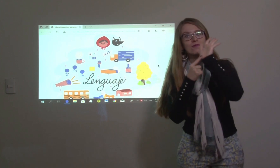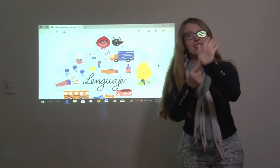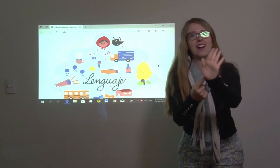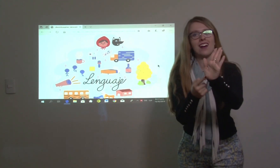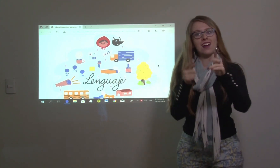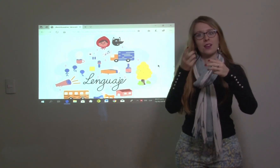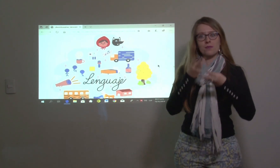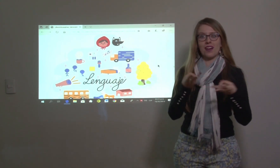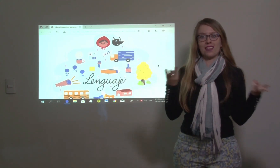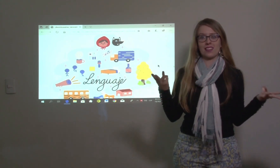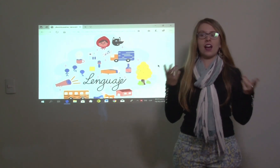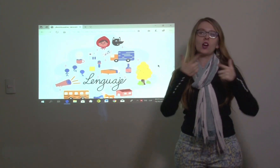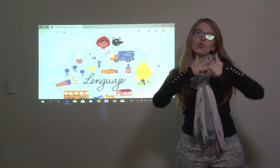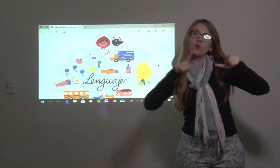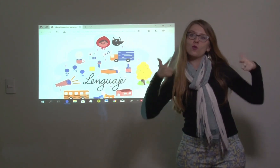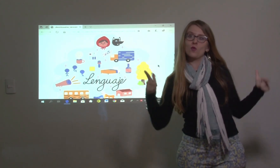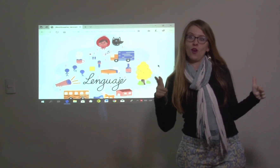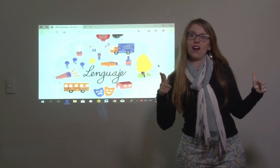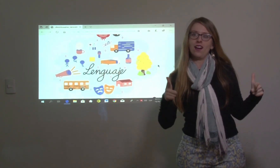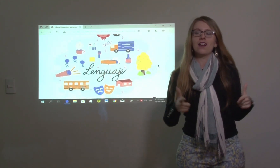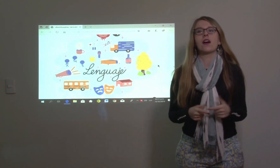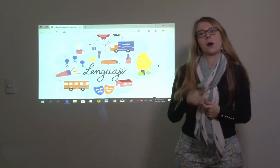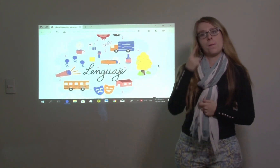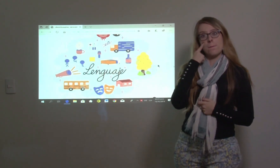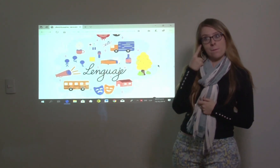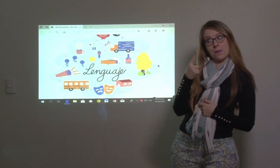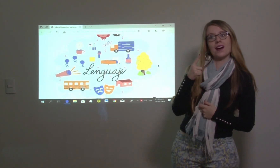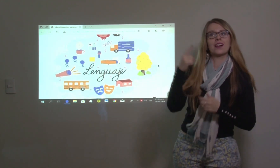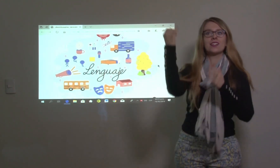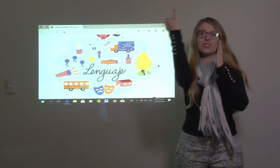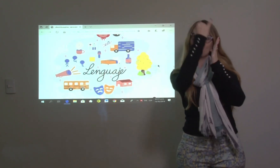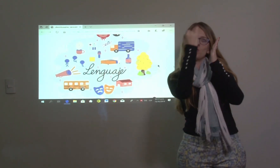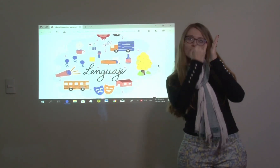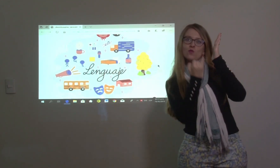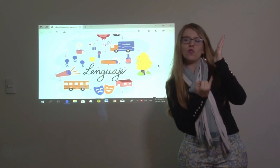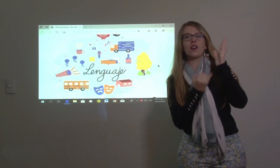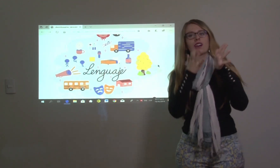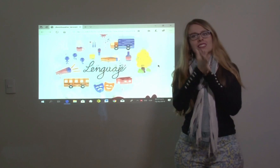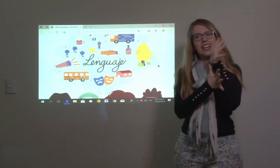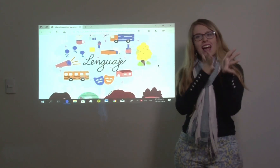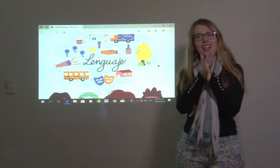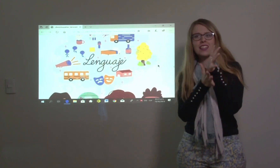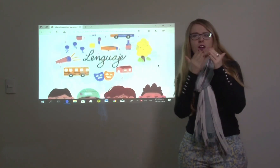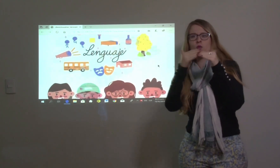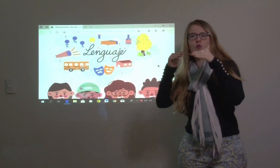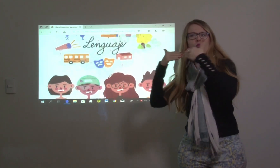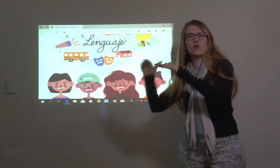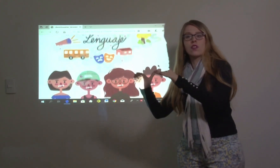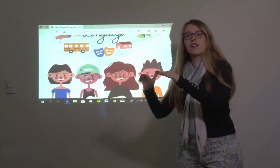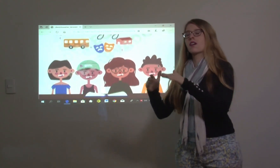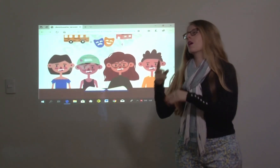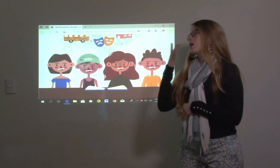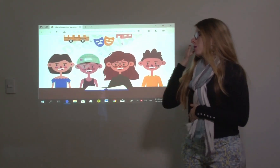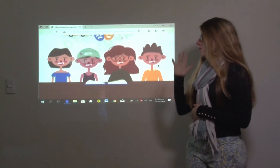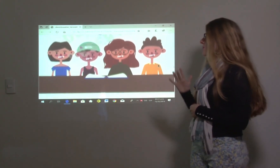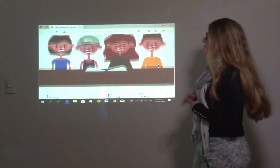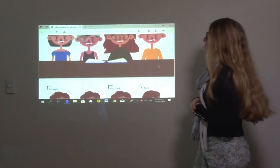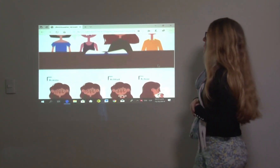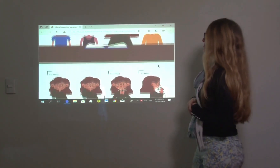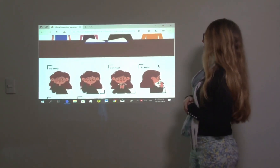Quiero mostrarles una materia, lenguaje. Veamos el diseño de estas señas. Les voy a